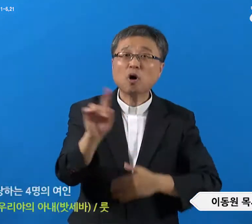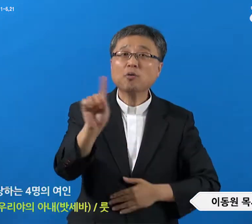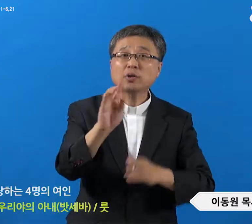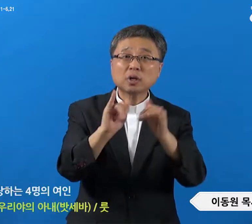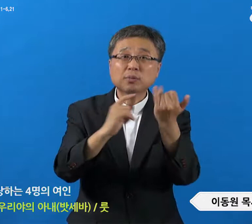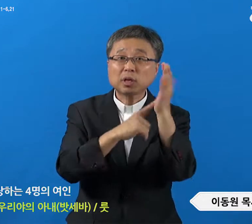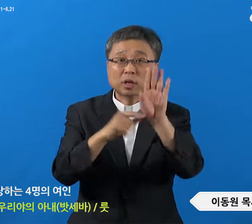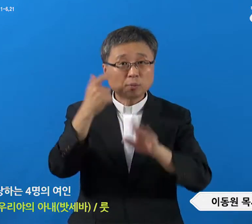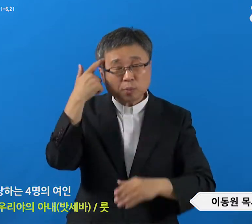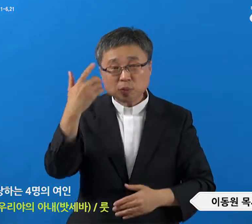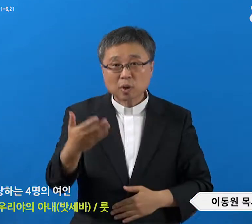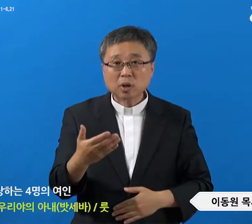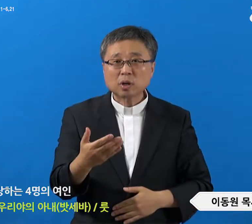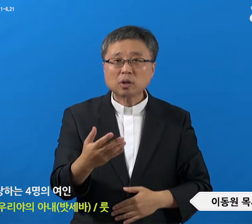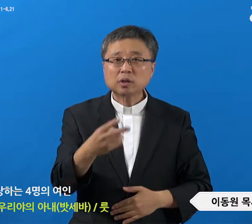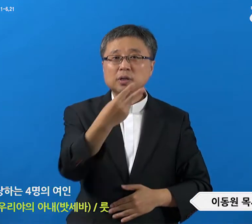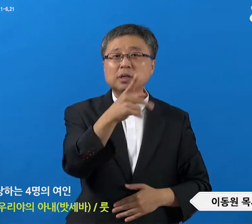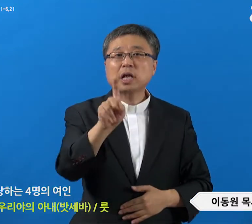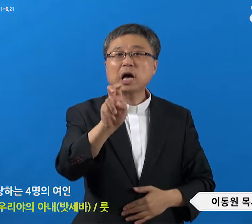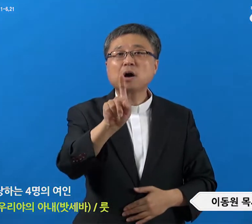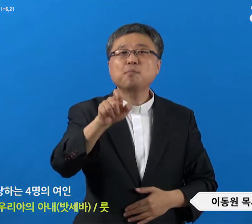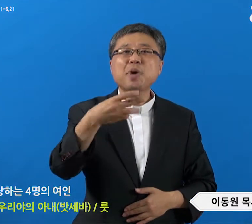사람들이 등장해요? 다말,